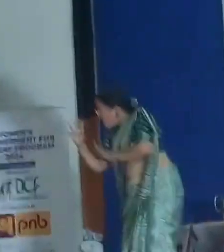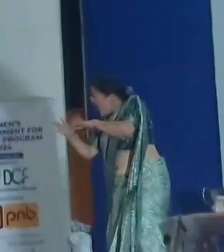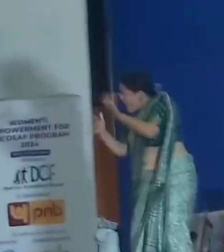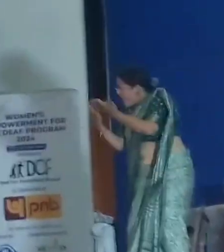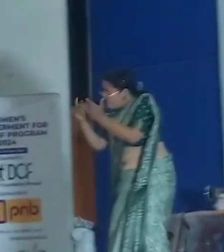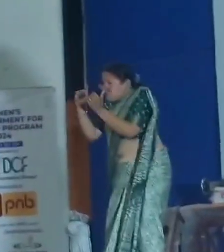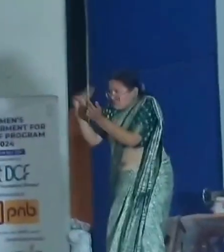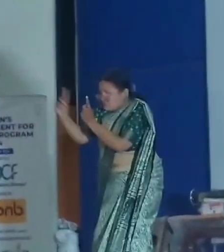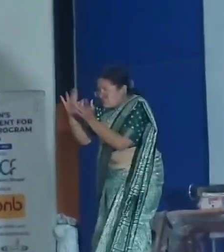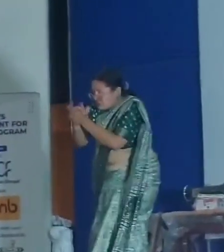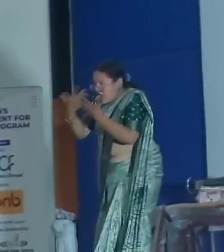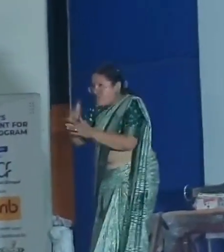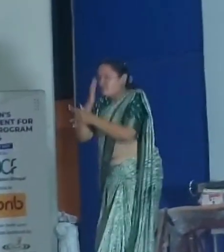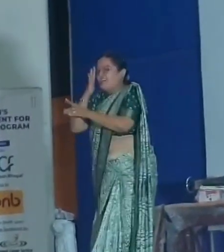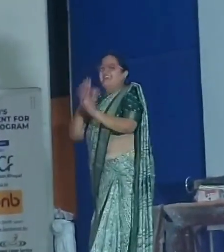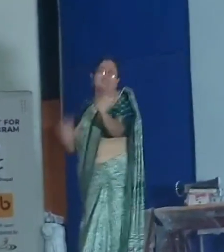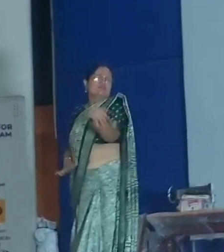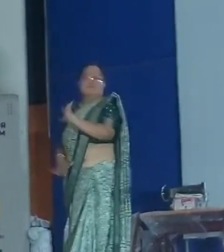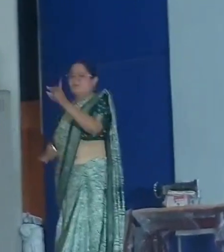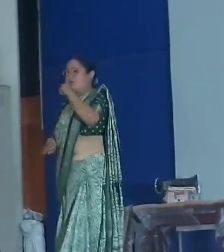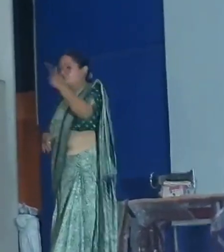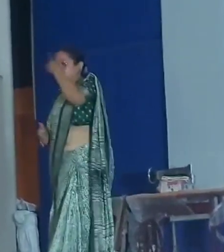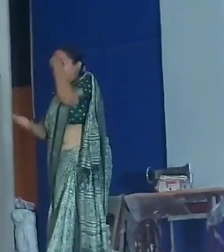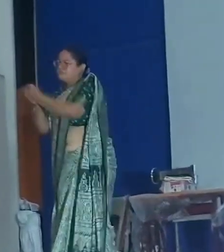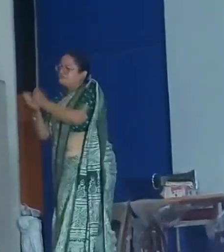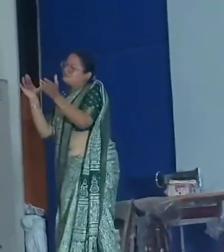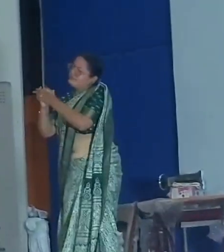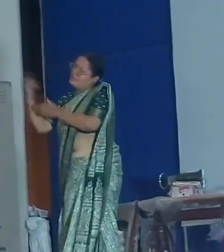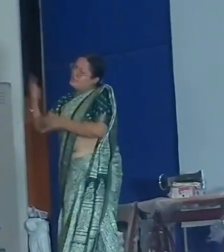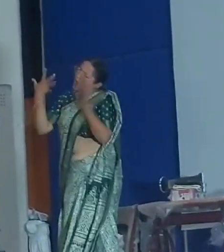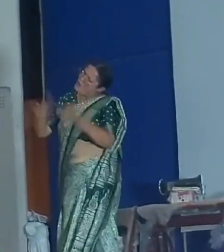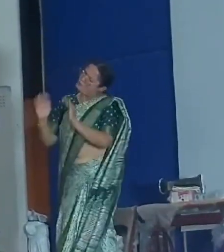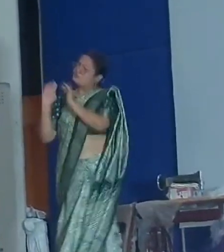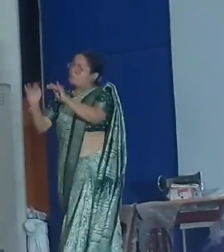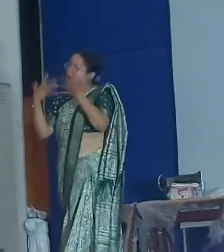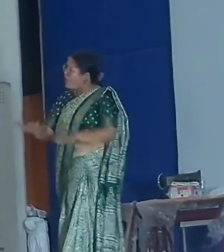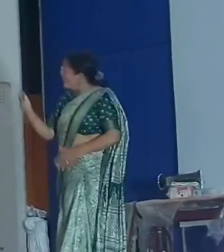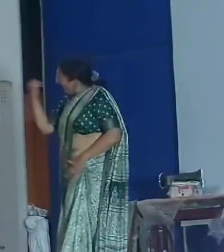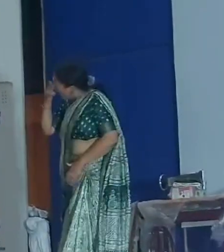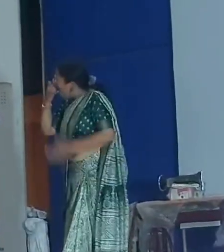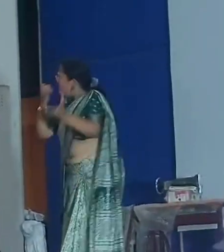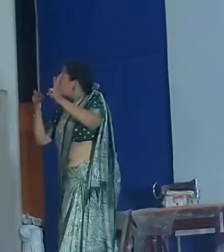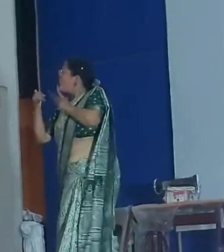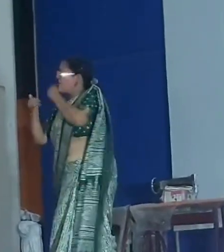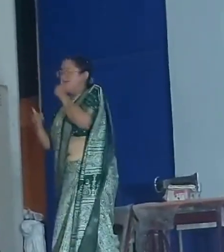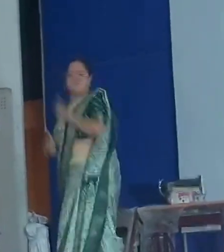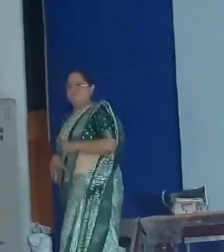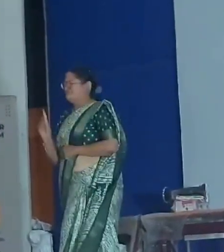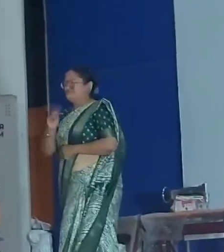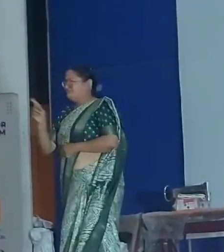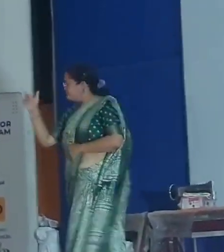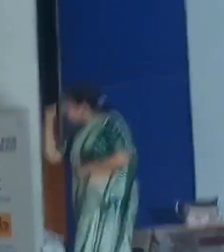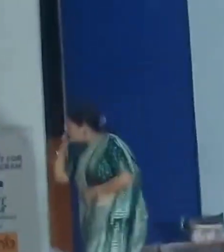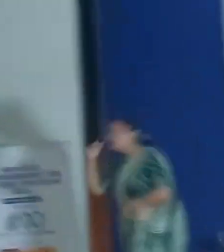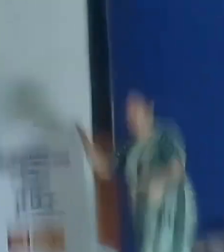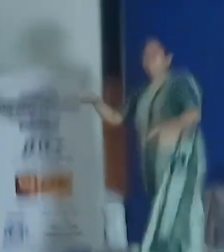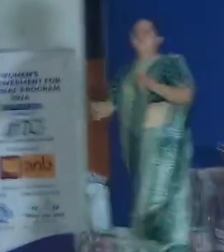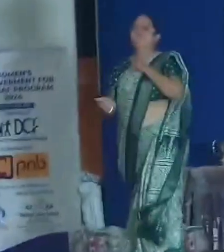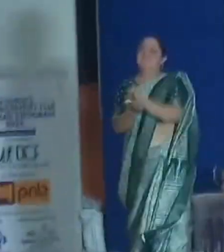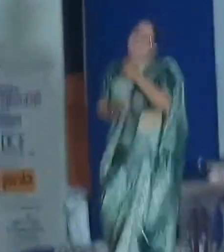कॉल किया, हमने उनसे बात की कि क्या हम किसी अपने फ्रेंड वगैरह को ला सकते हैं। वो कह रहे हैं कि वो जो लड़की है जिसके साथ ये अनहोनी हुई है उसका खुद का राइट